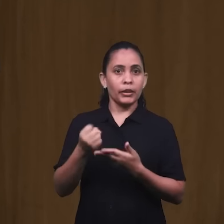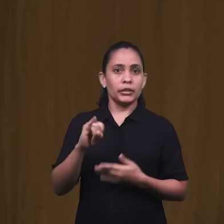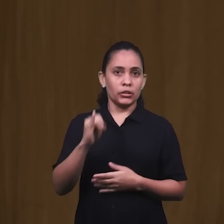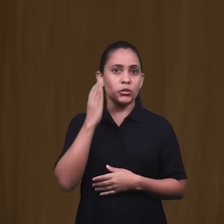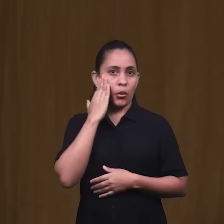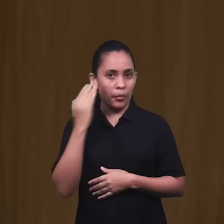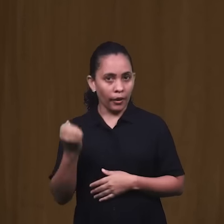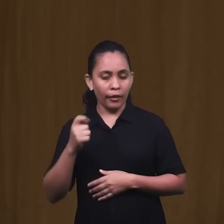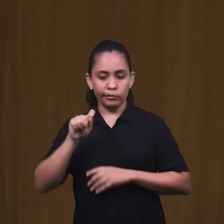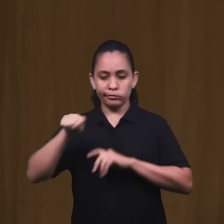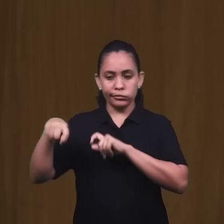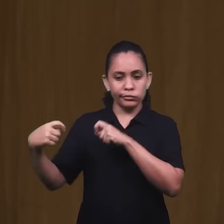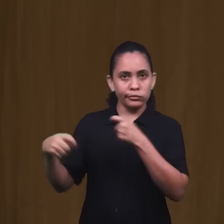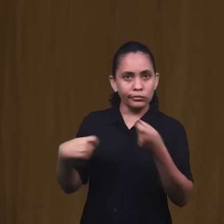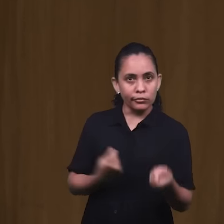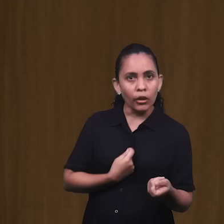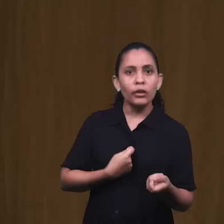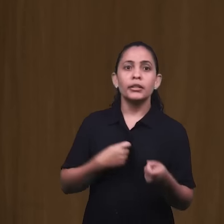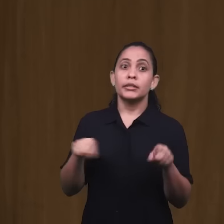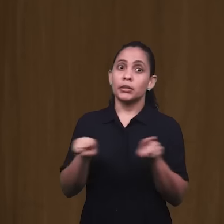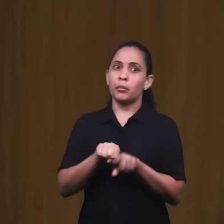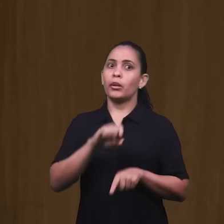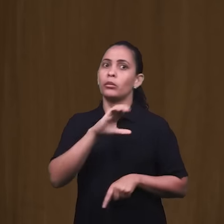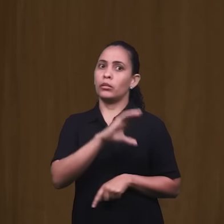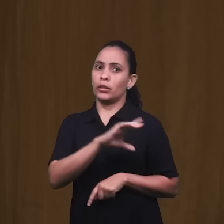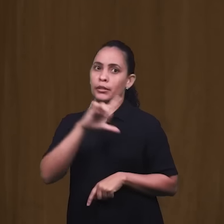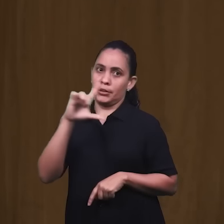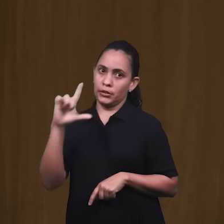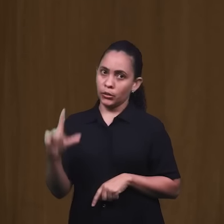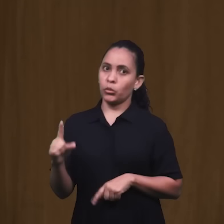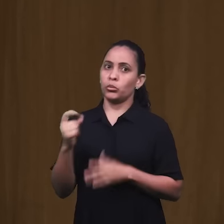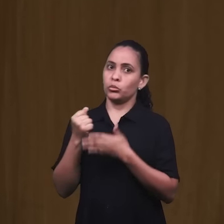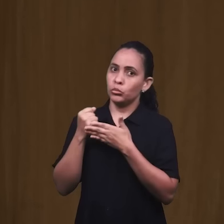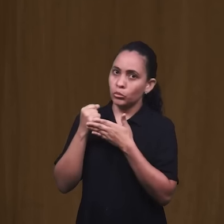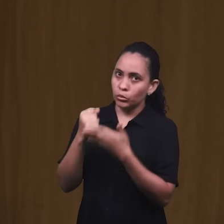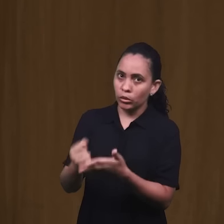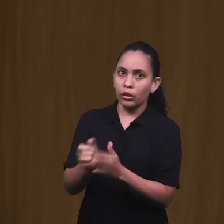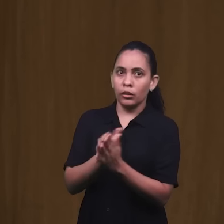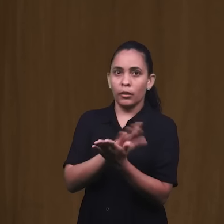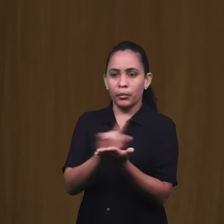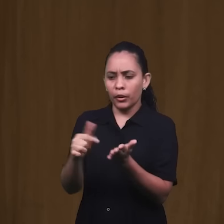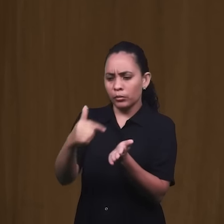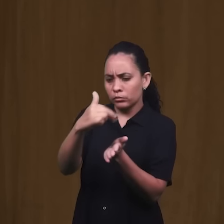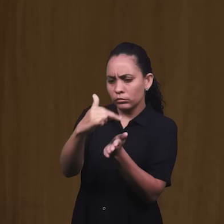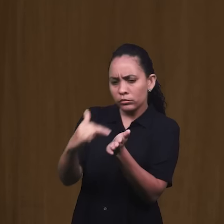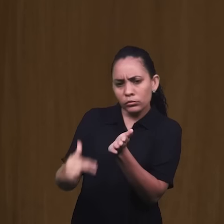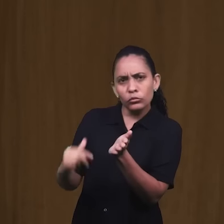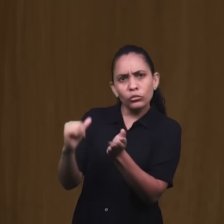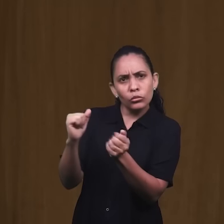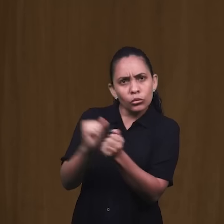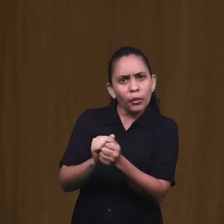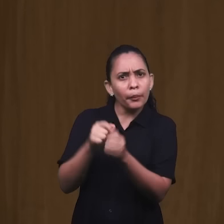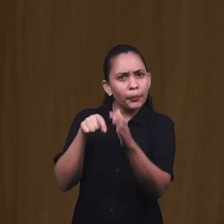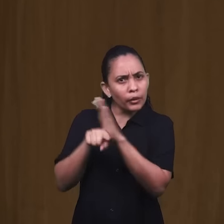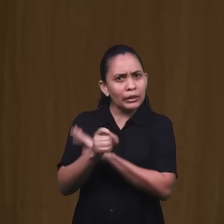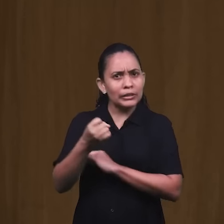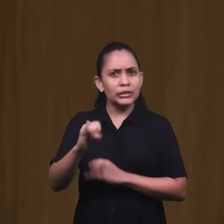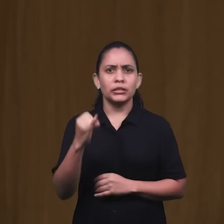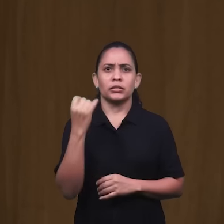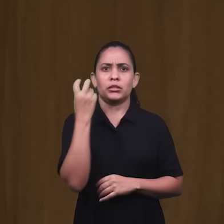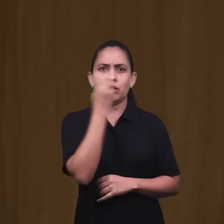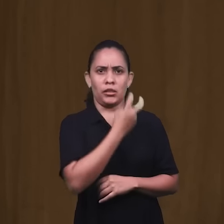souber uma sinalização, fazer uso de classificador, né? Tá ali auxiliando, Bíblia, acompanhar a leitura, perguntar se o